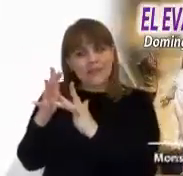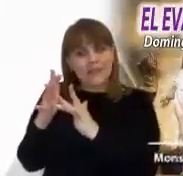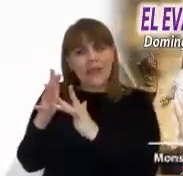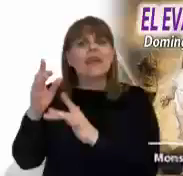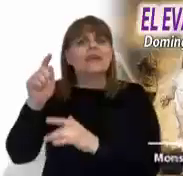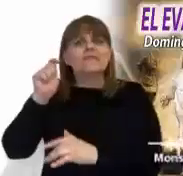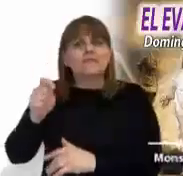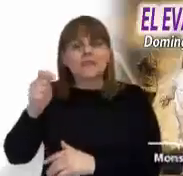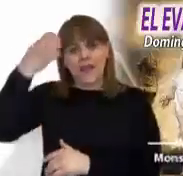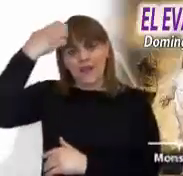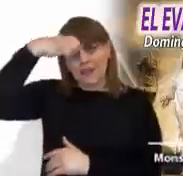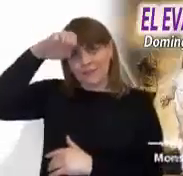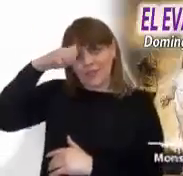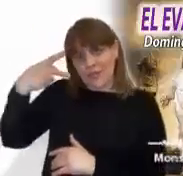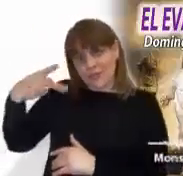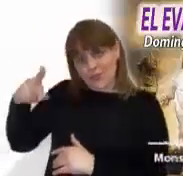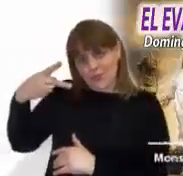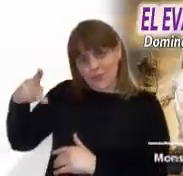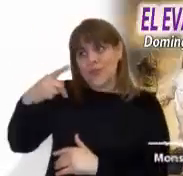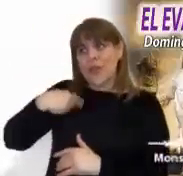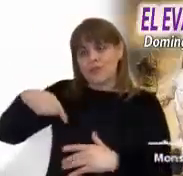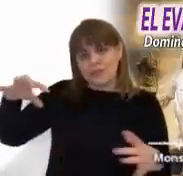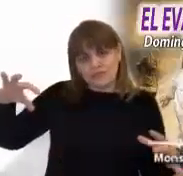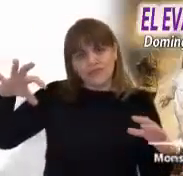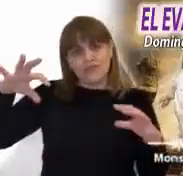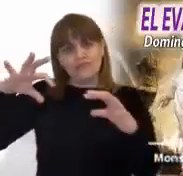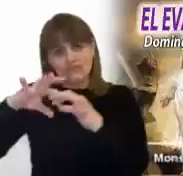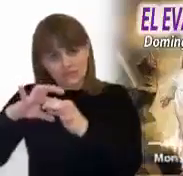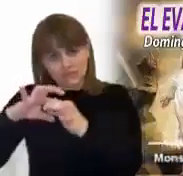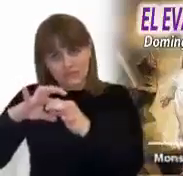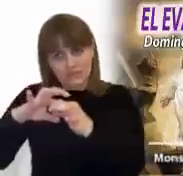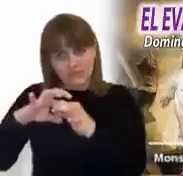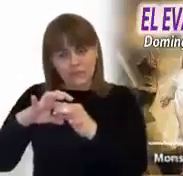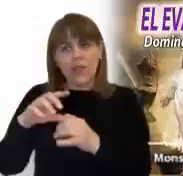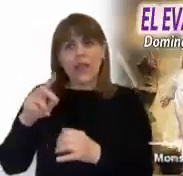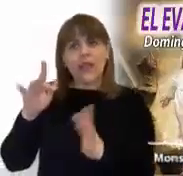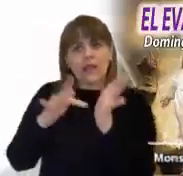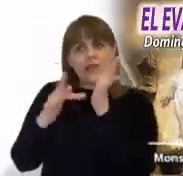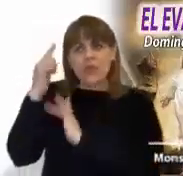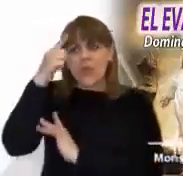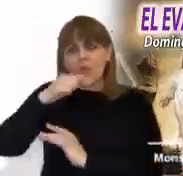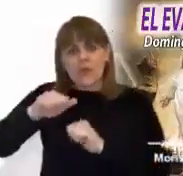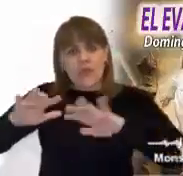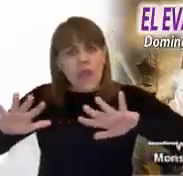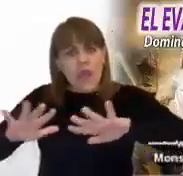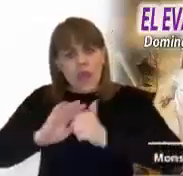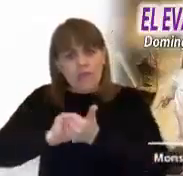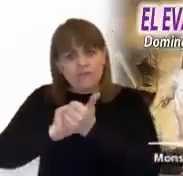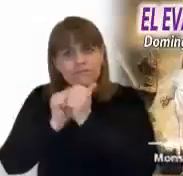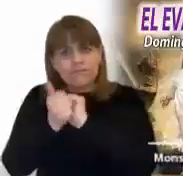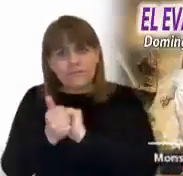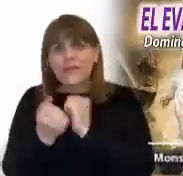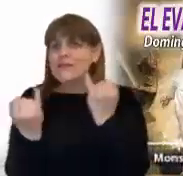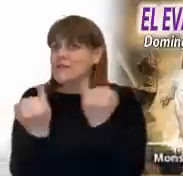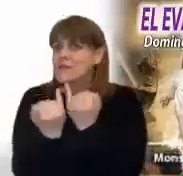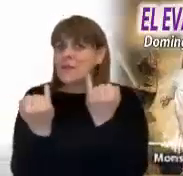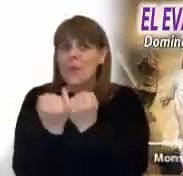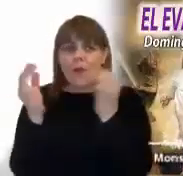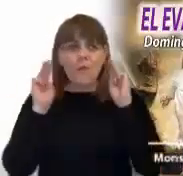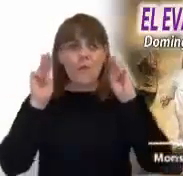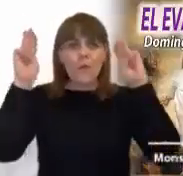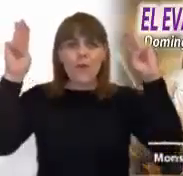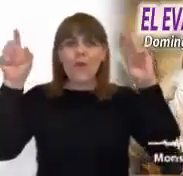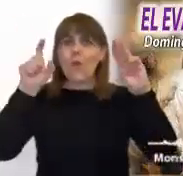experiencias vividas en su presencia. Su rostro se transforma al igual que el de Moisés cuando estaba en la presencia del